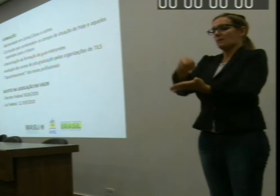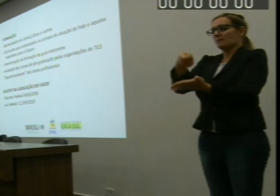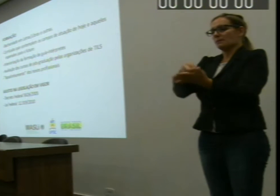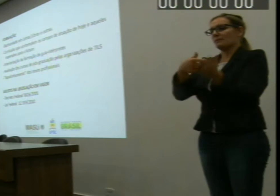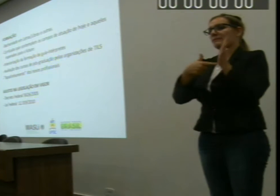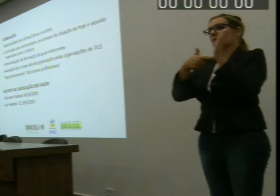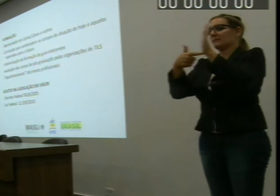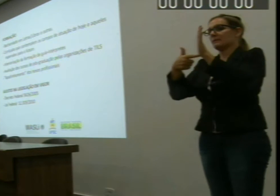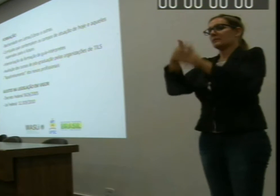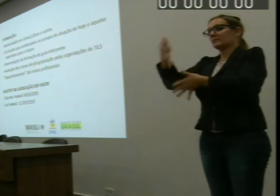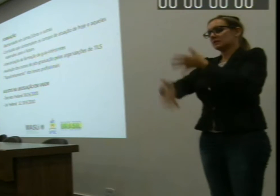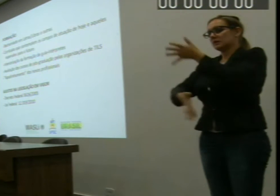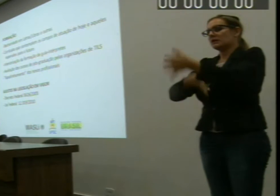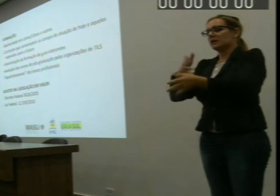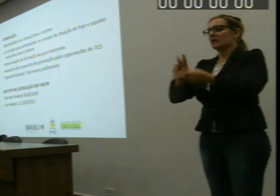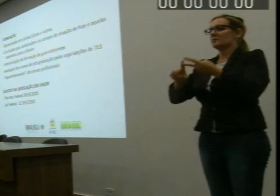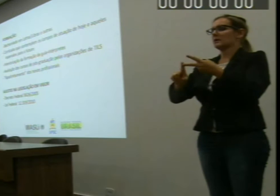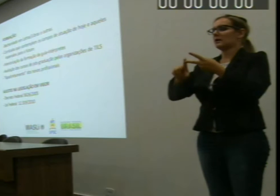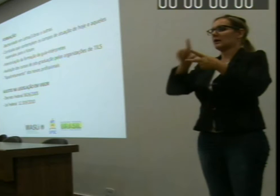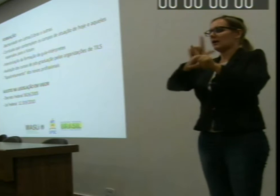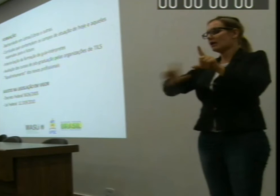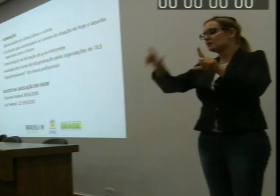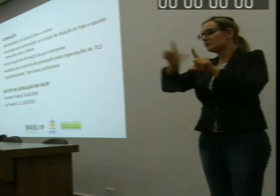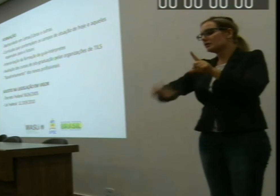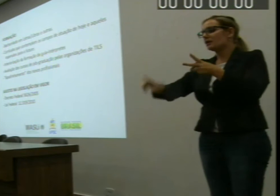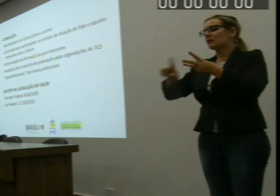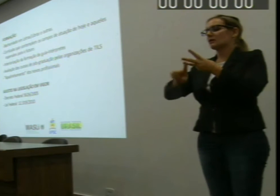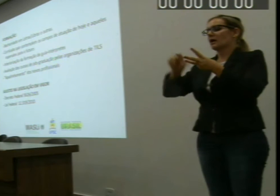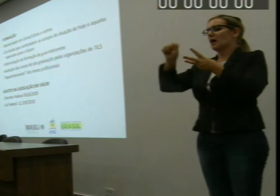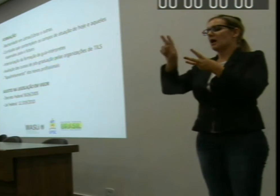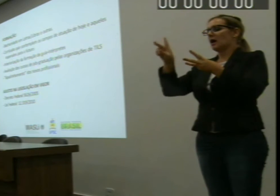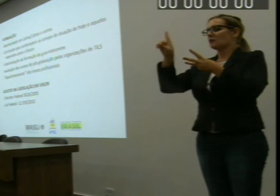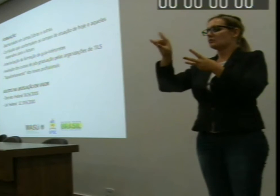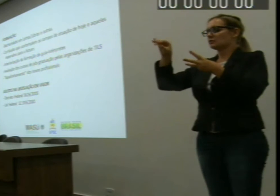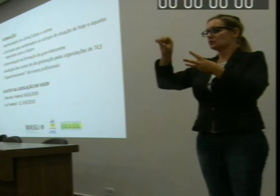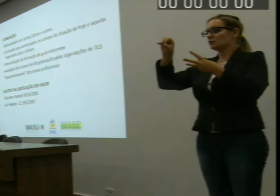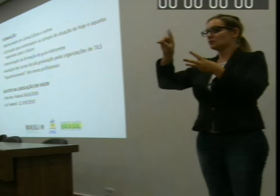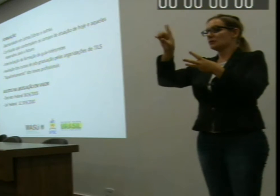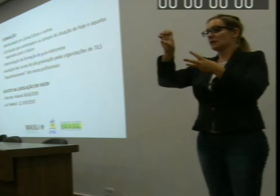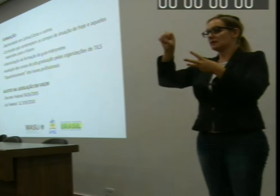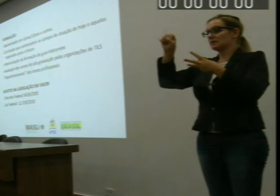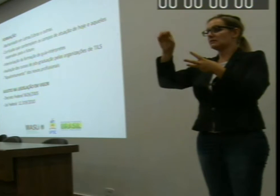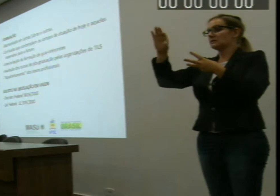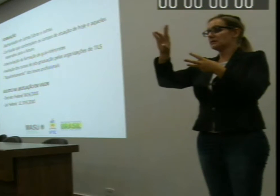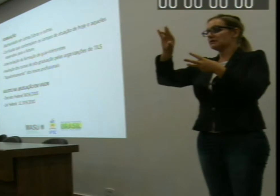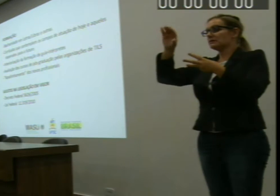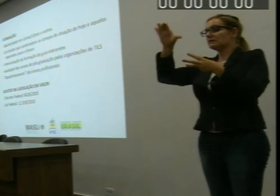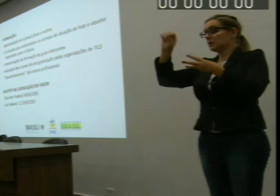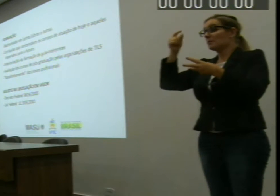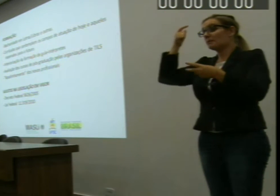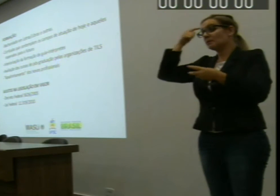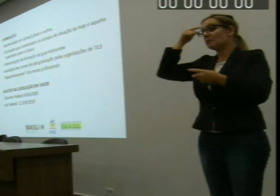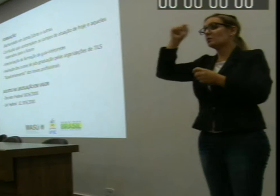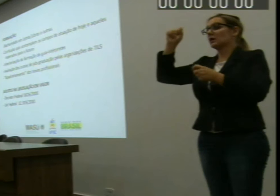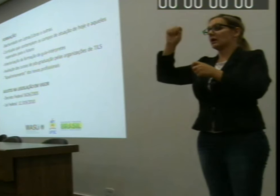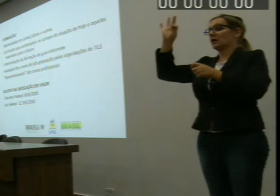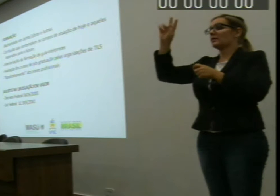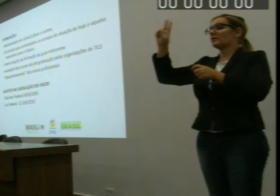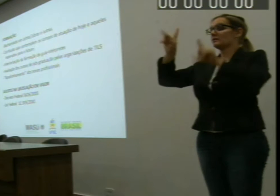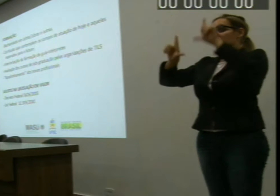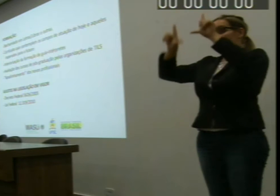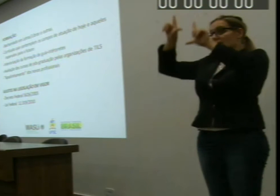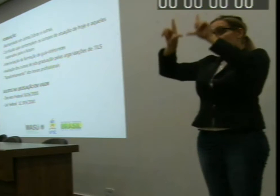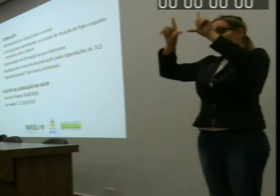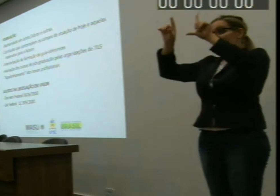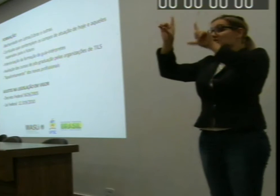não só libras como audiodescrição legenda todos os recursos de acessibilidade já na Perspectiva da TV digital né que a TV digital não é mais